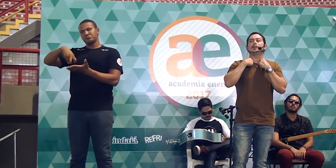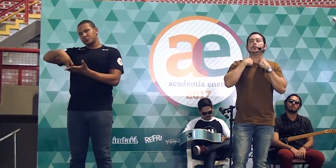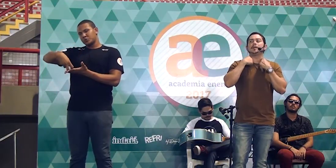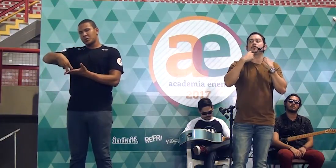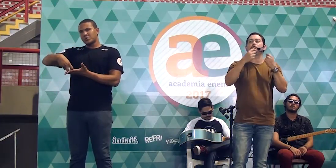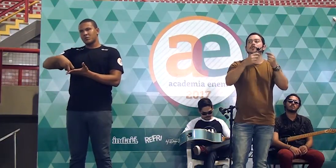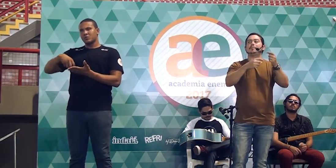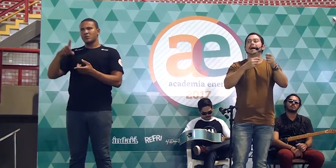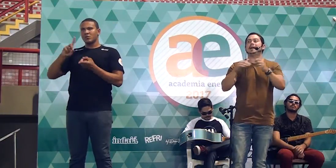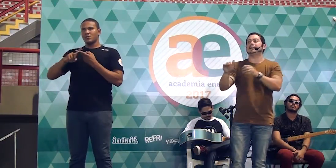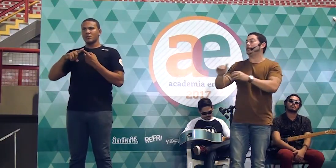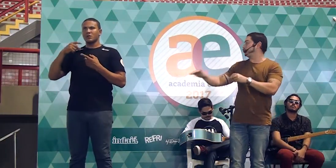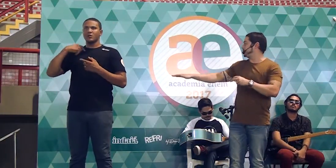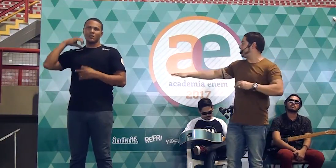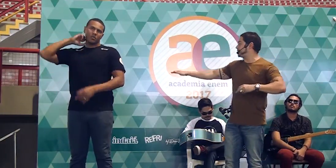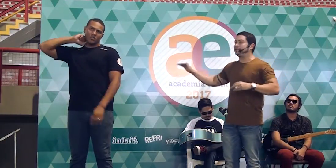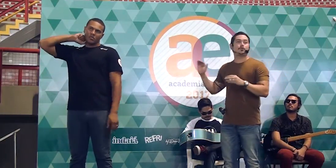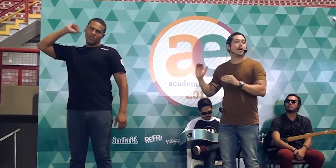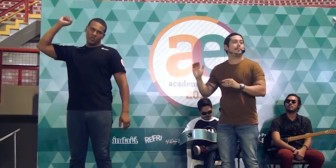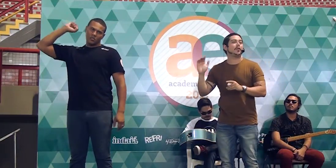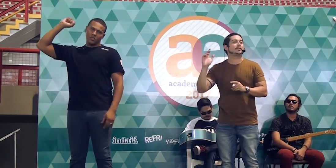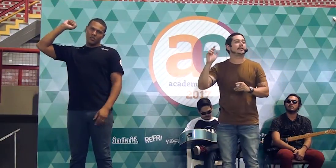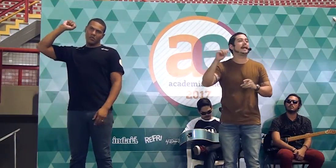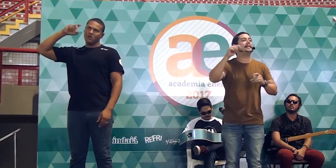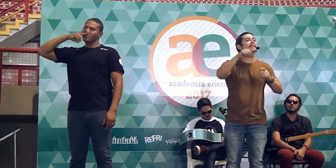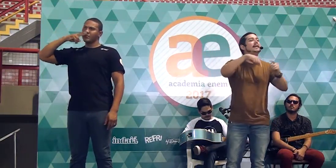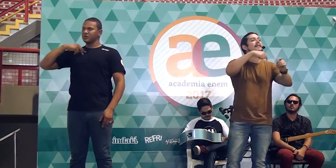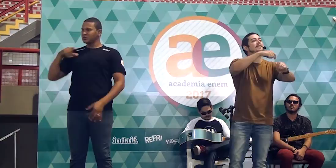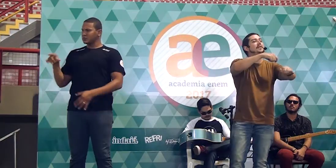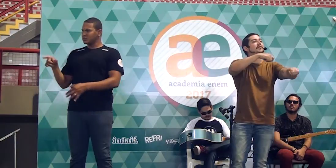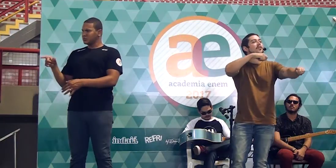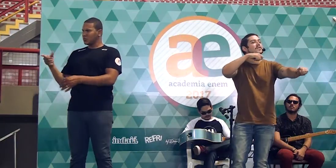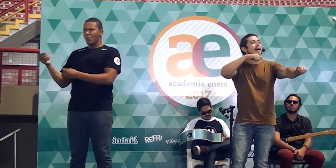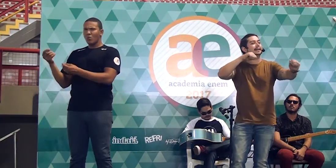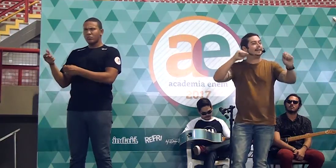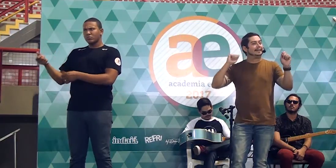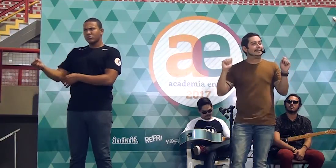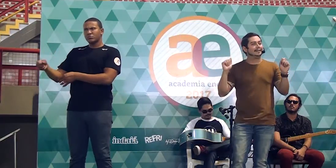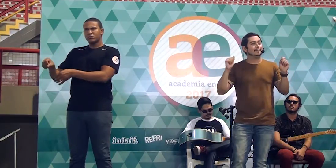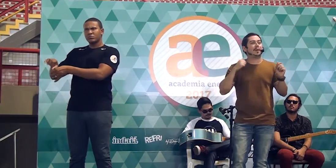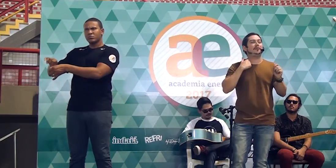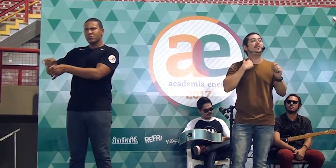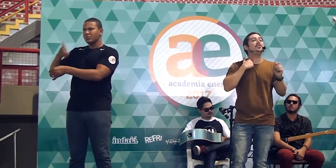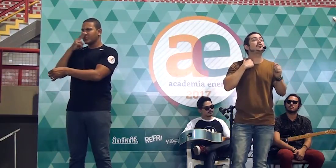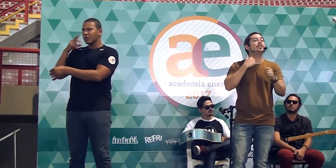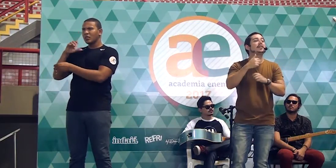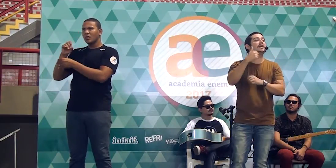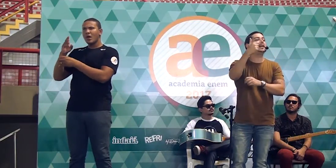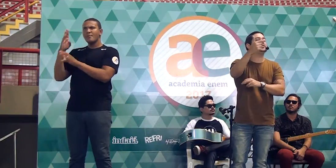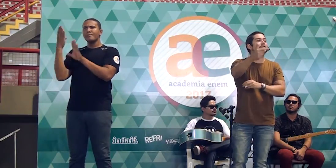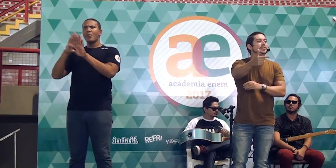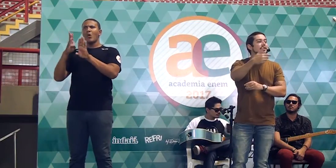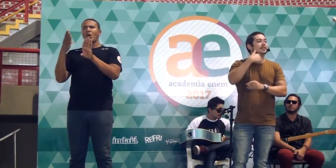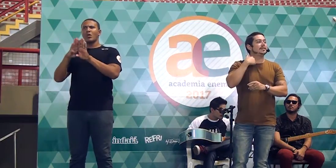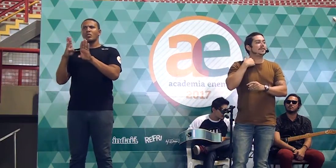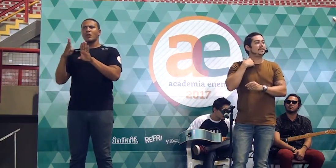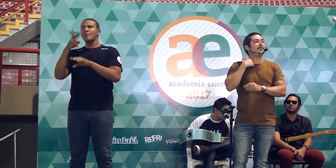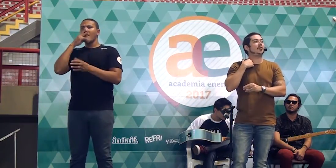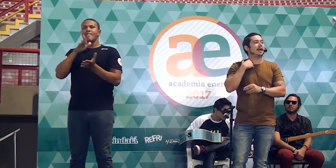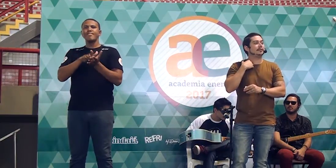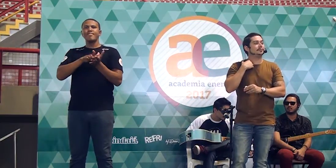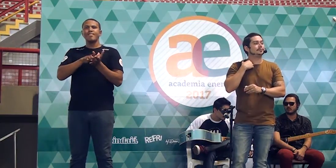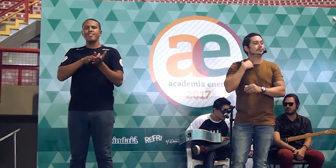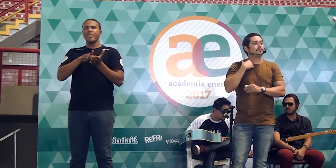a corda no pescoço amarrada na altura da maçaneta de uma porta que ainda ia ser forçada para fingir que ele tinha